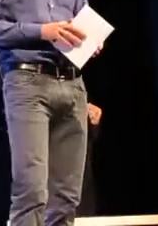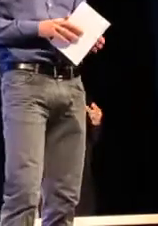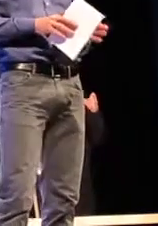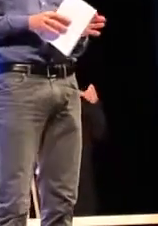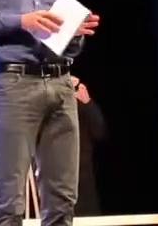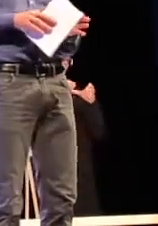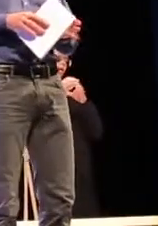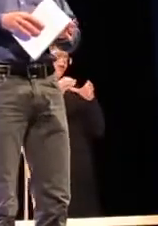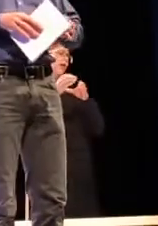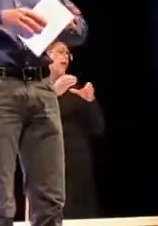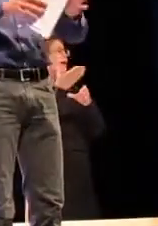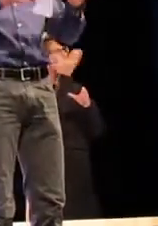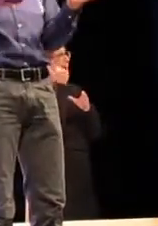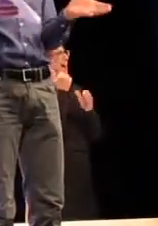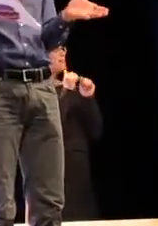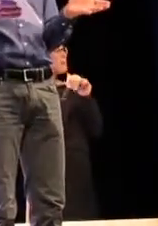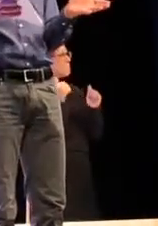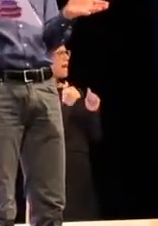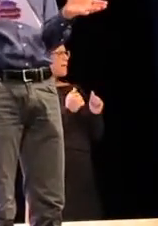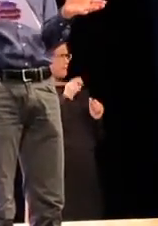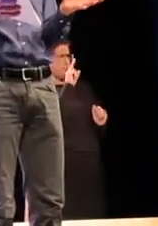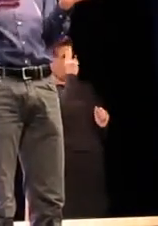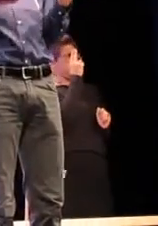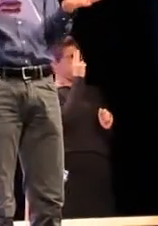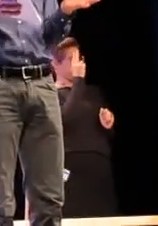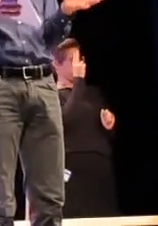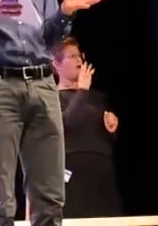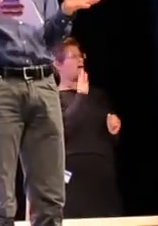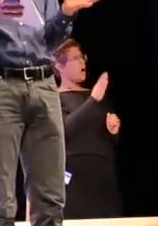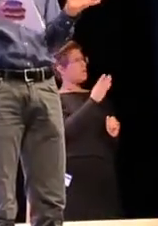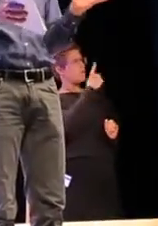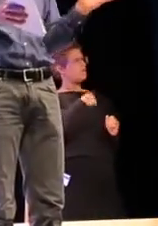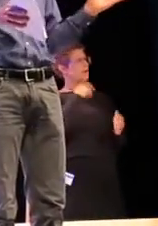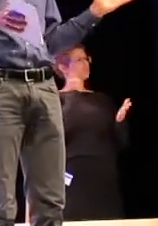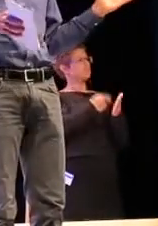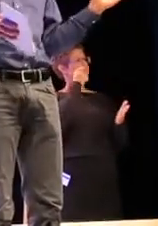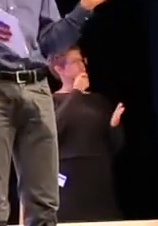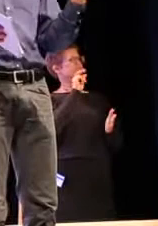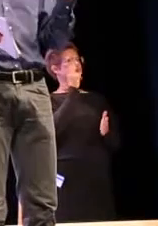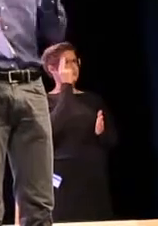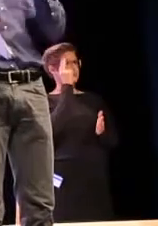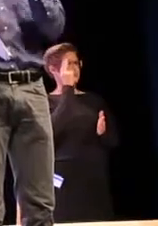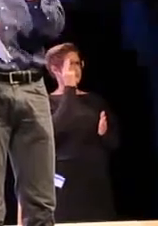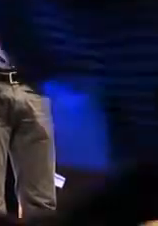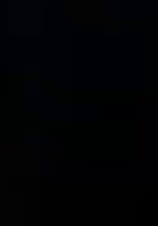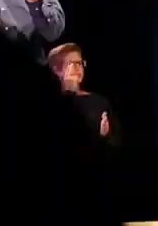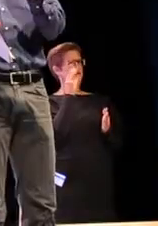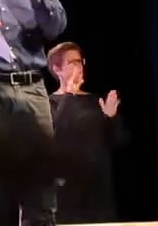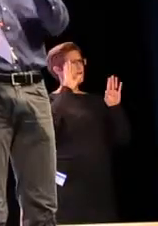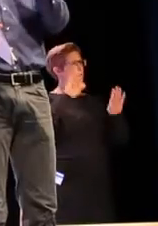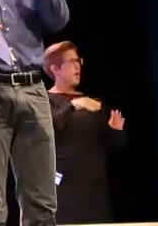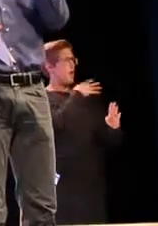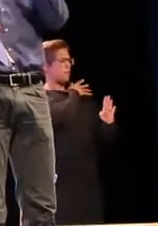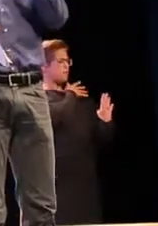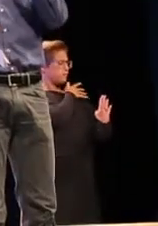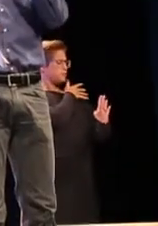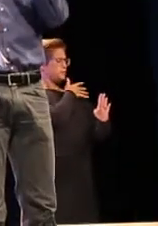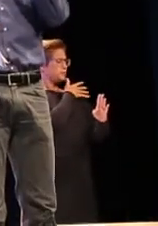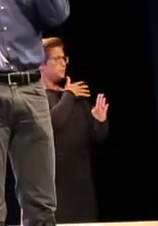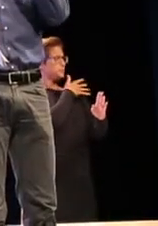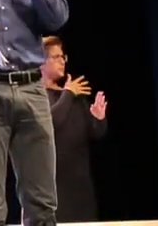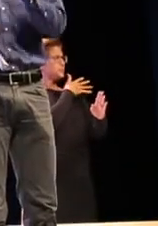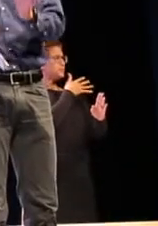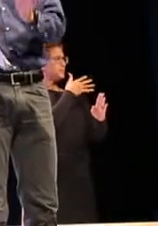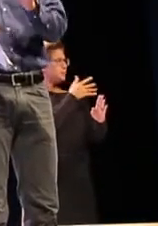överens om. Men ur vetenskaplig synpunkt så är det ingen tvekan om att det här är slutet på en lång resa. Och vad som